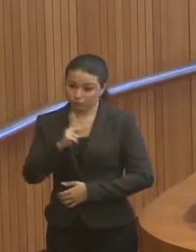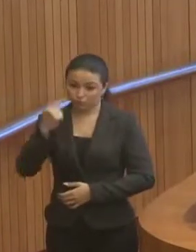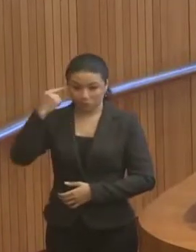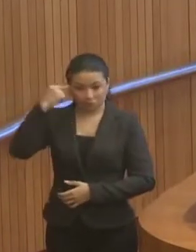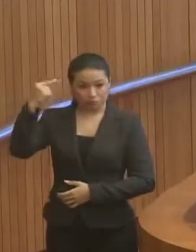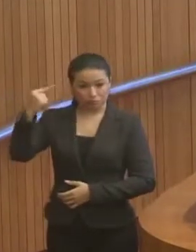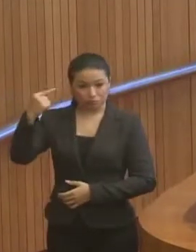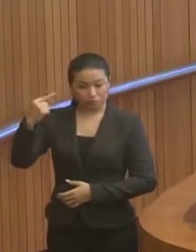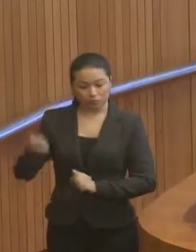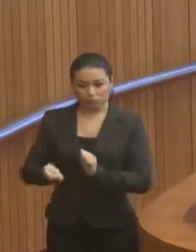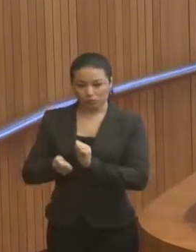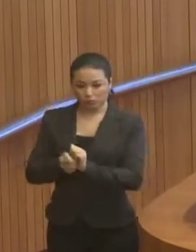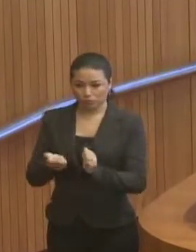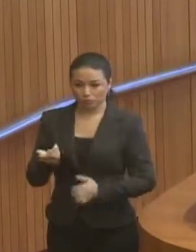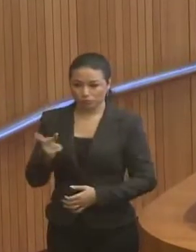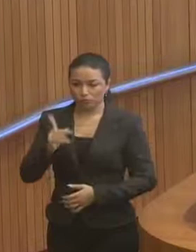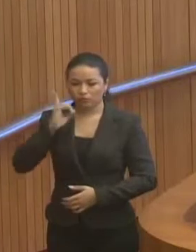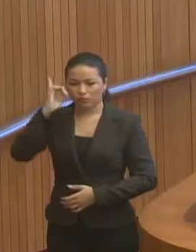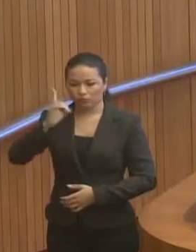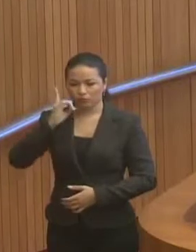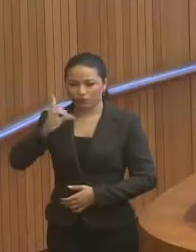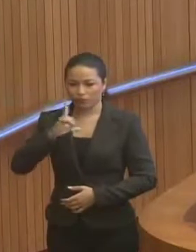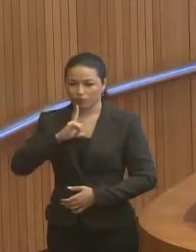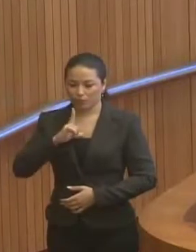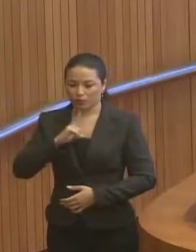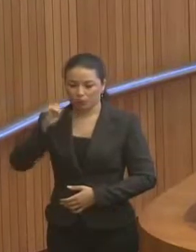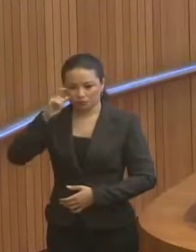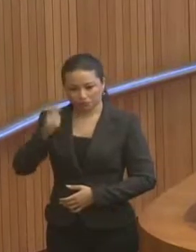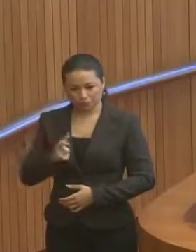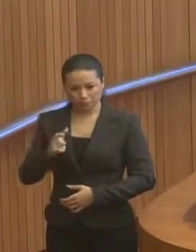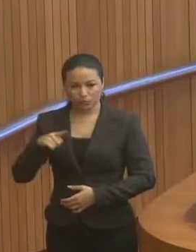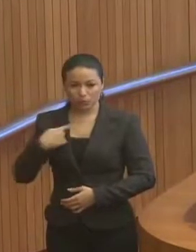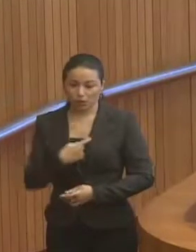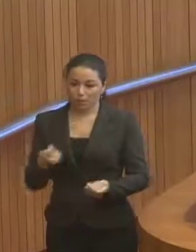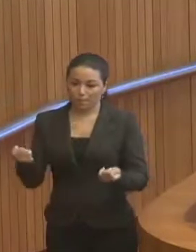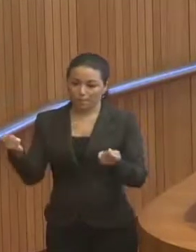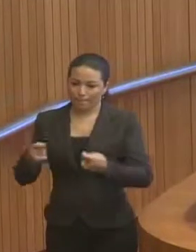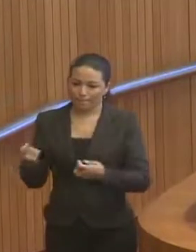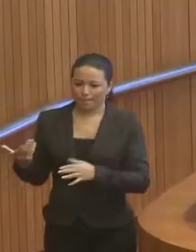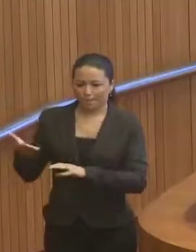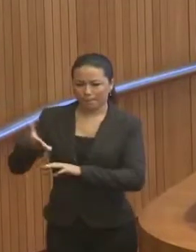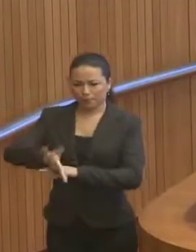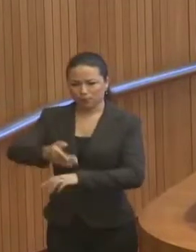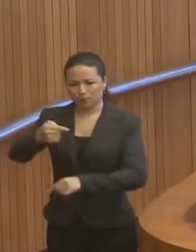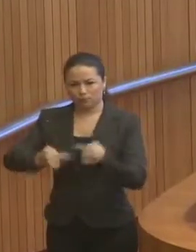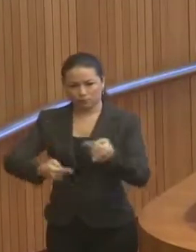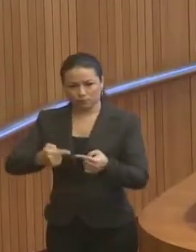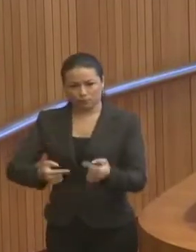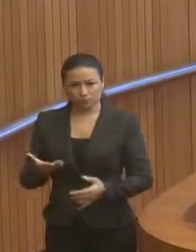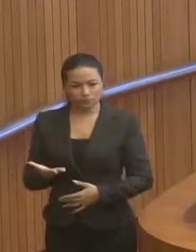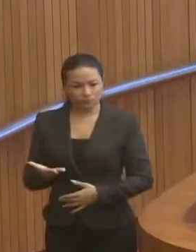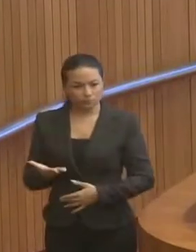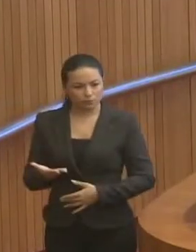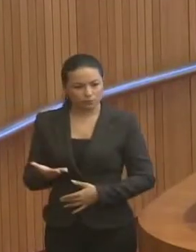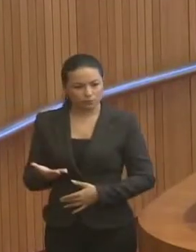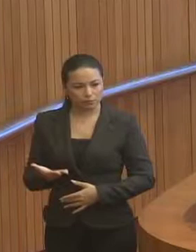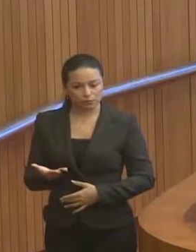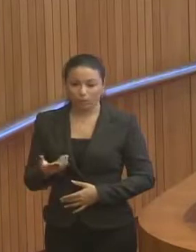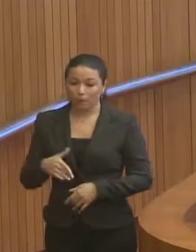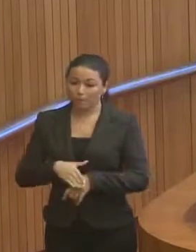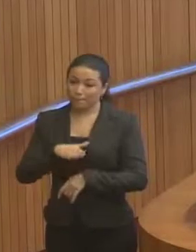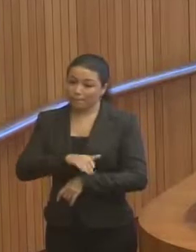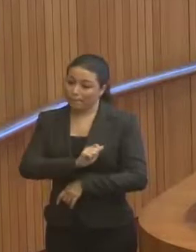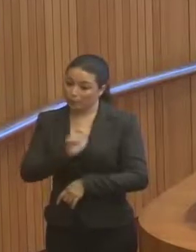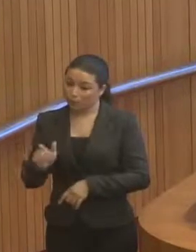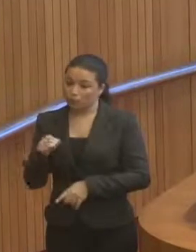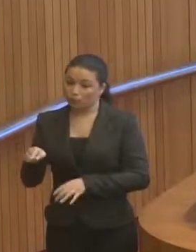ideia, juntamente com os deputados que assim estejam interessados, e podemos participar desse debate. E mais do que resolver